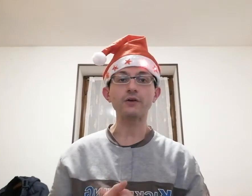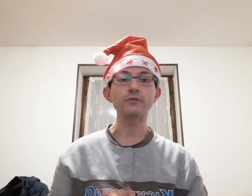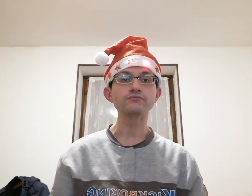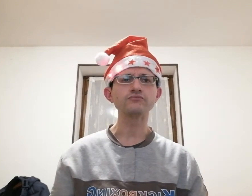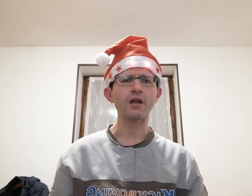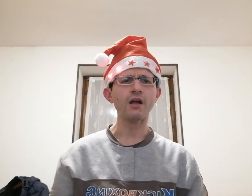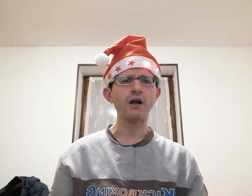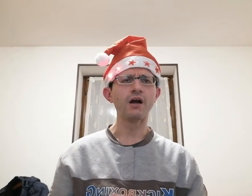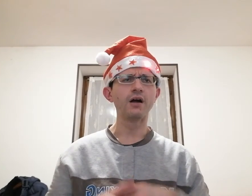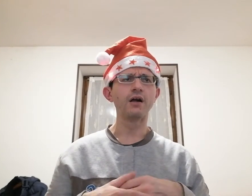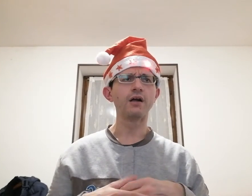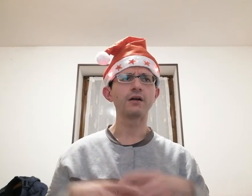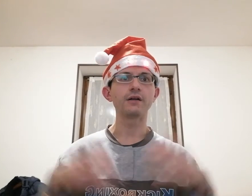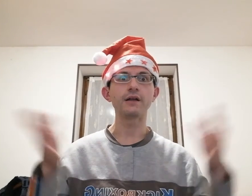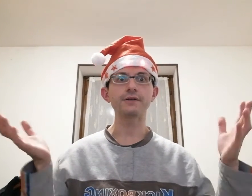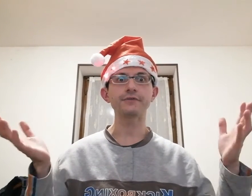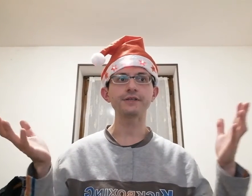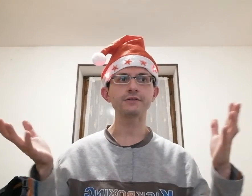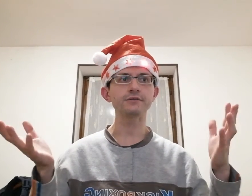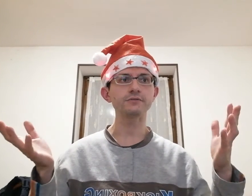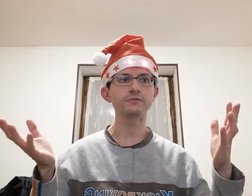Ecco, l'anno è finito,